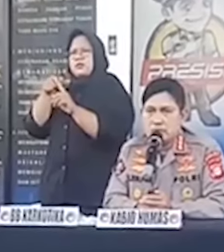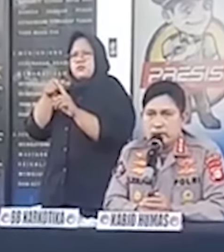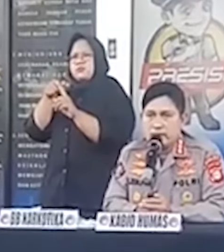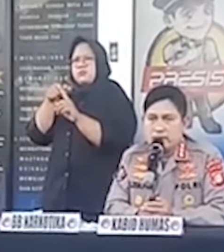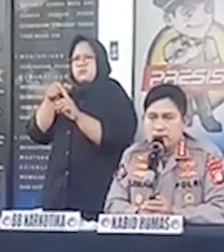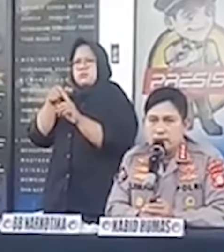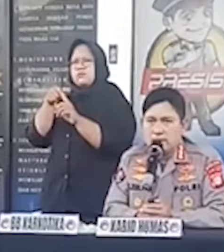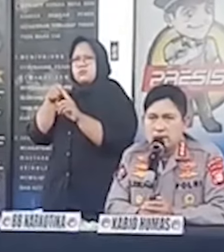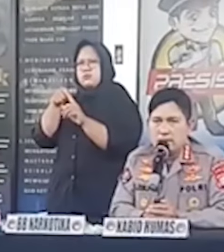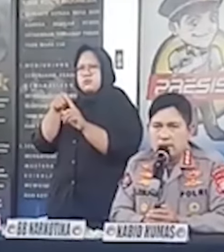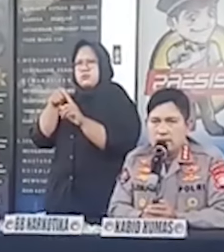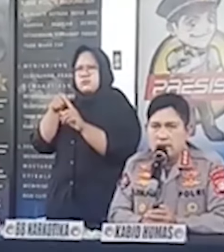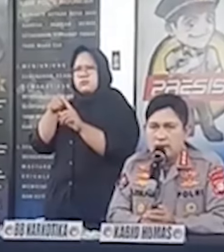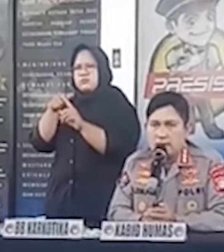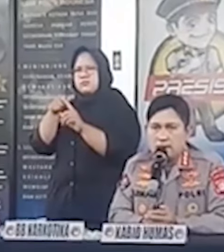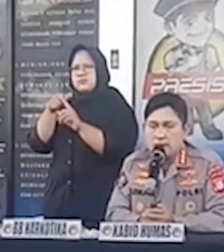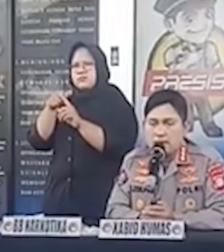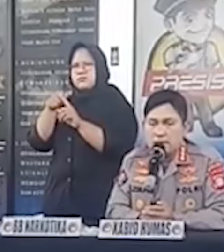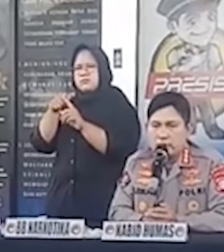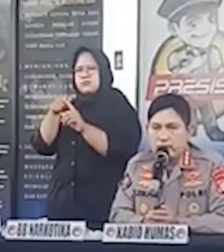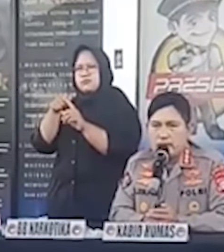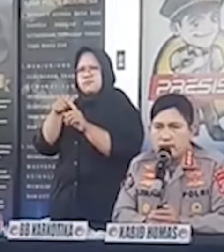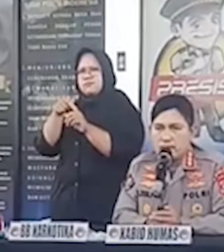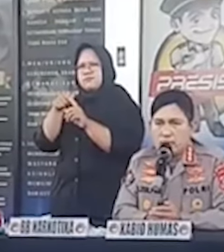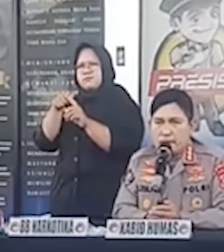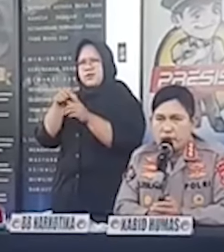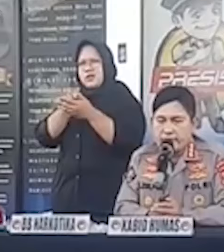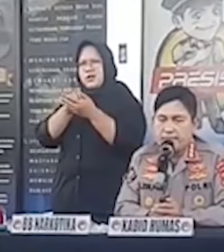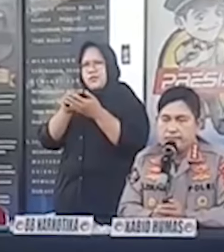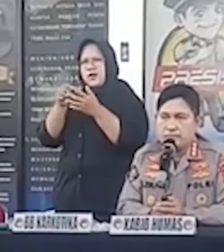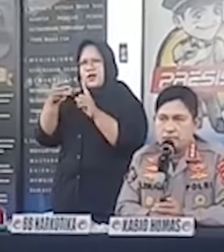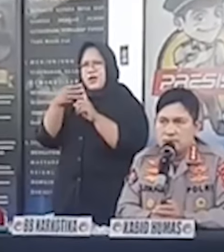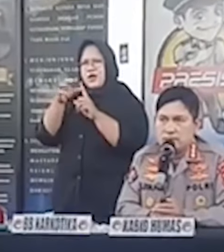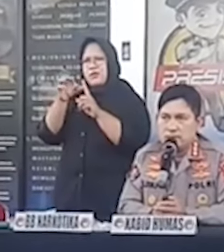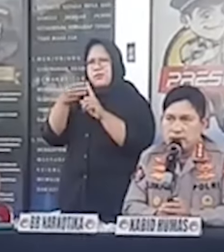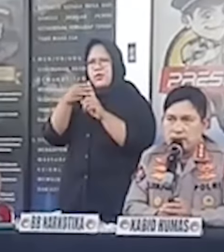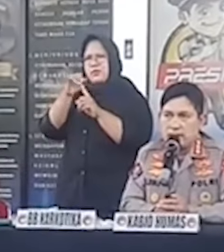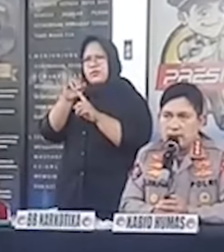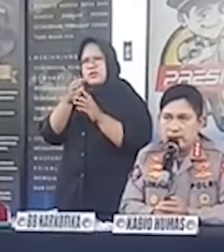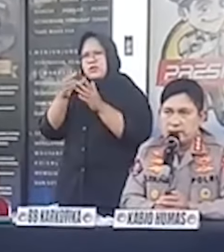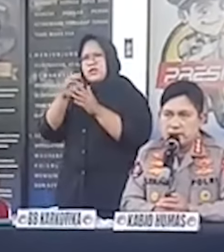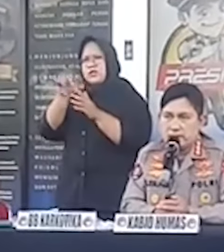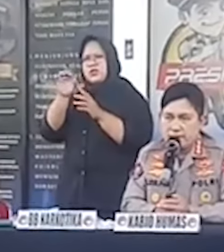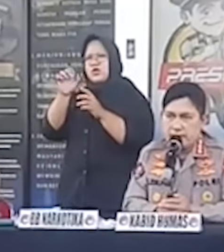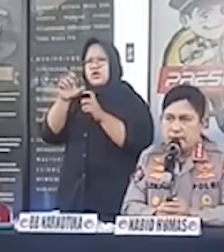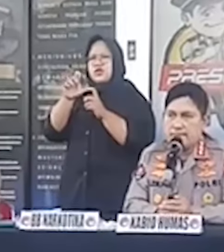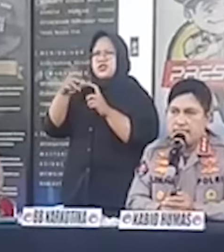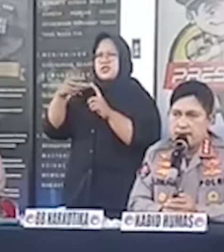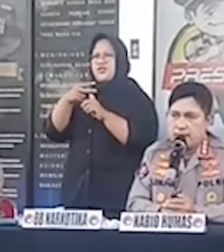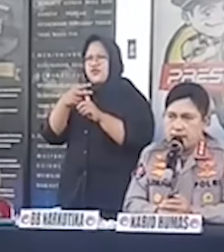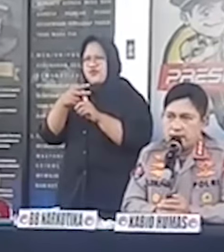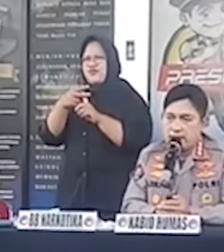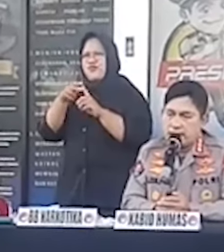hari. Sebelum ditangkap, Bobby ternyata sudah mengkonsumsi sabu di rumahnya di kawasan Cinere, Kota Depok. Kabit Humas